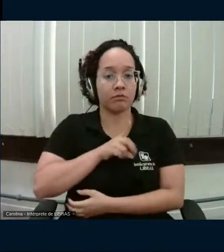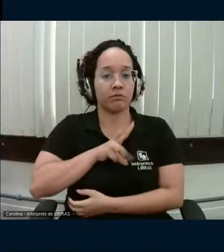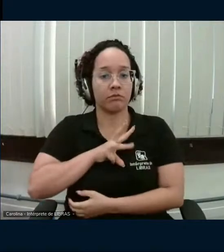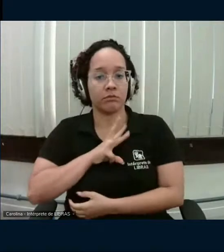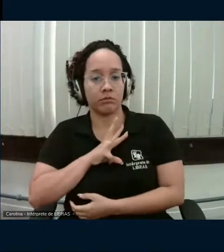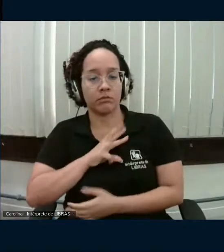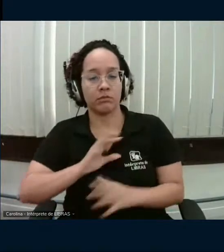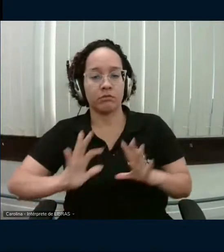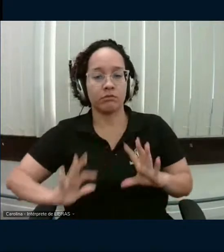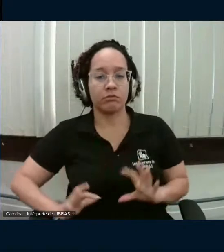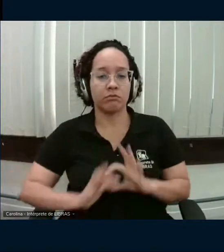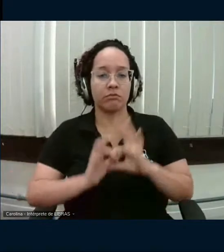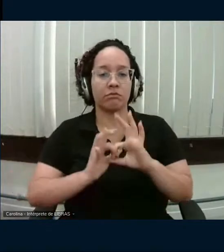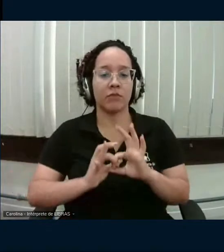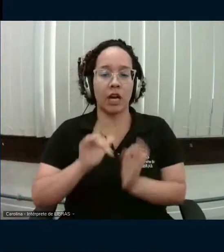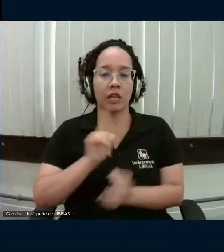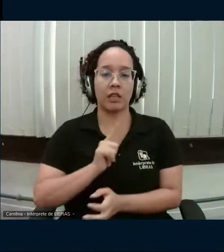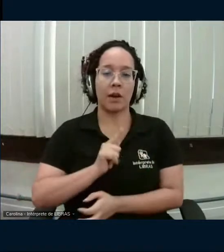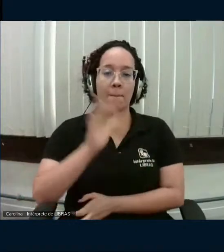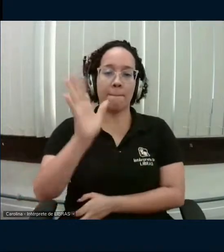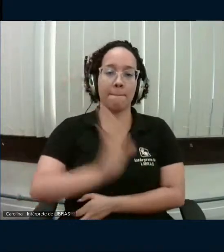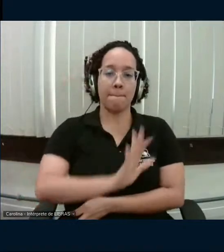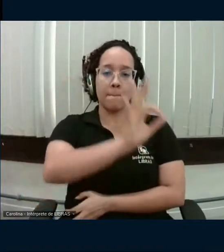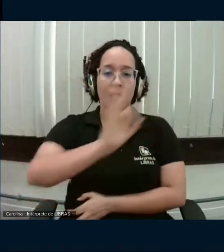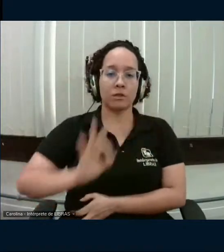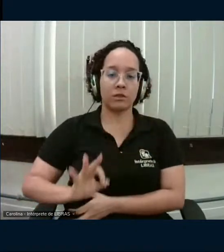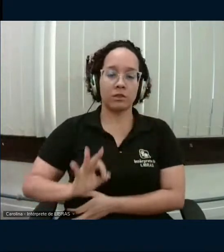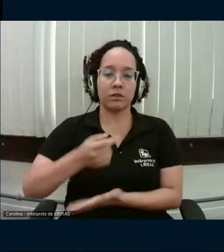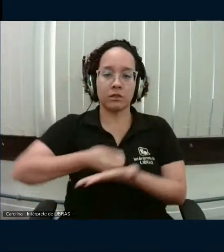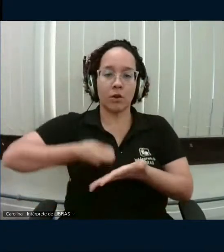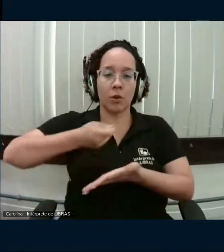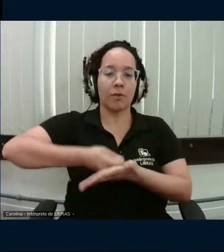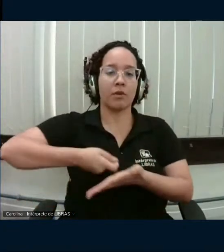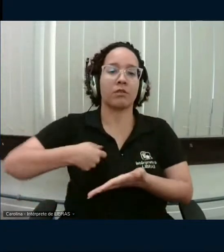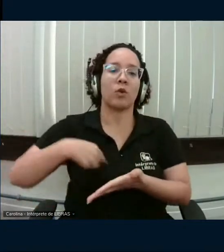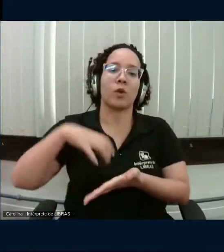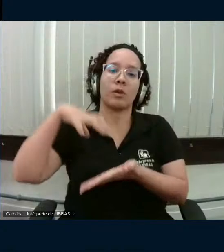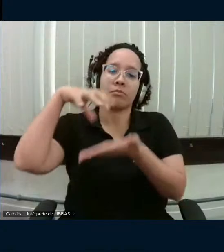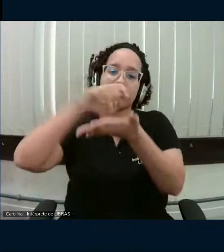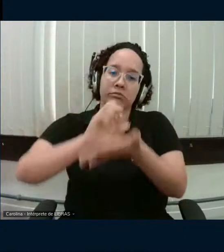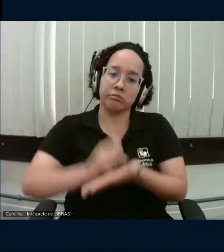integrado como percentual obrigatório de toda a matrícula.